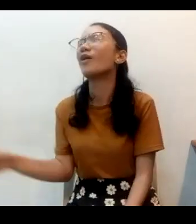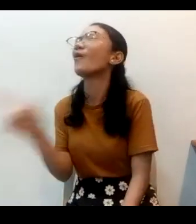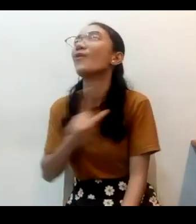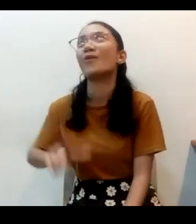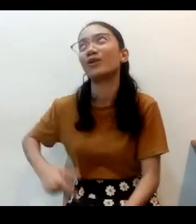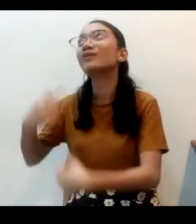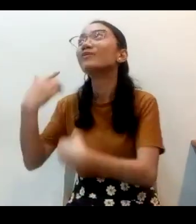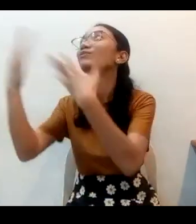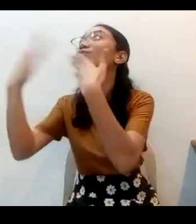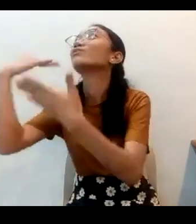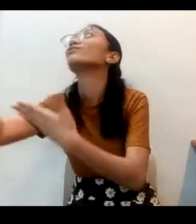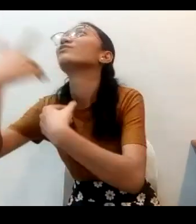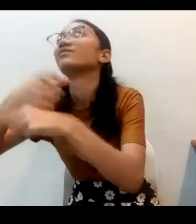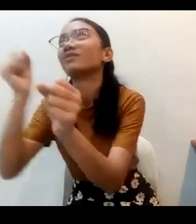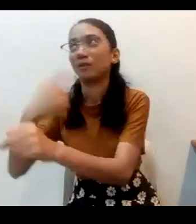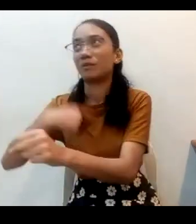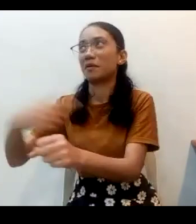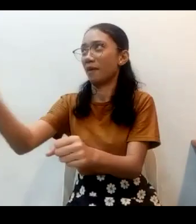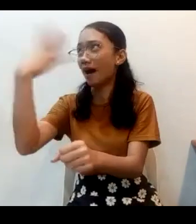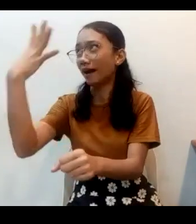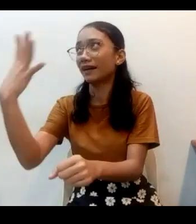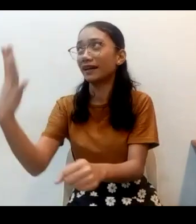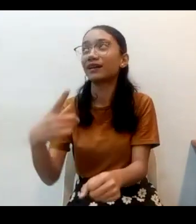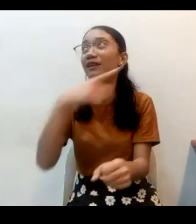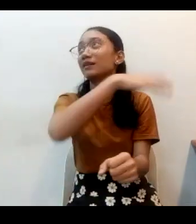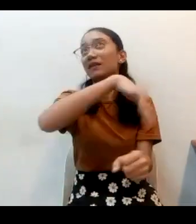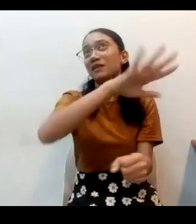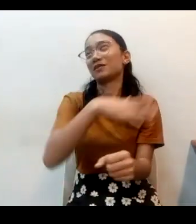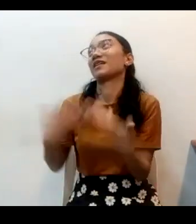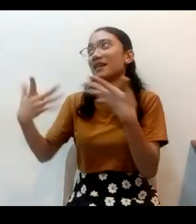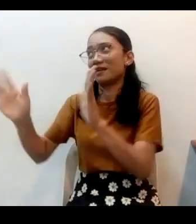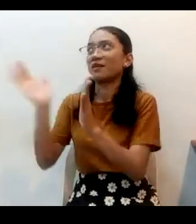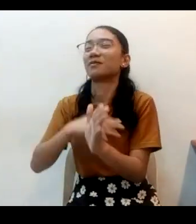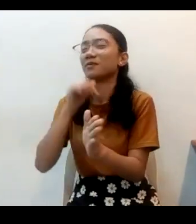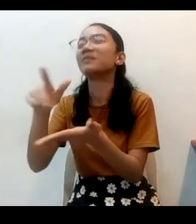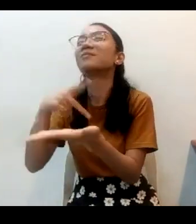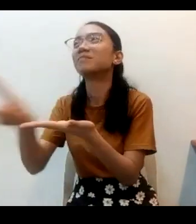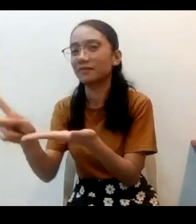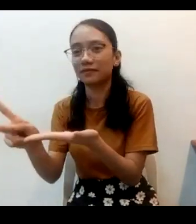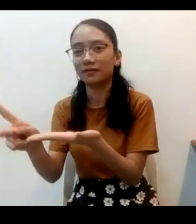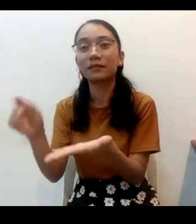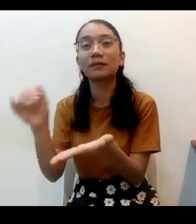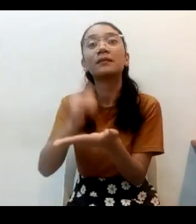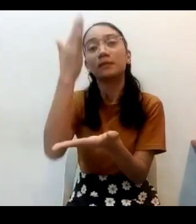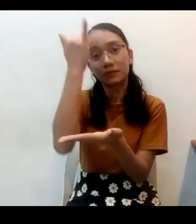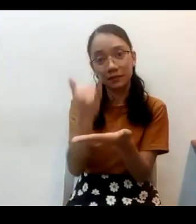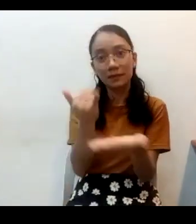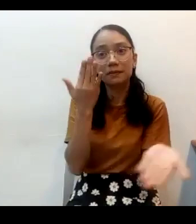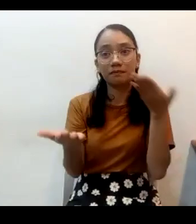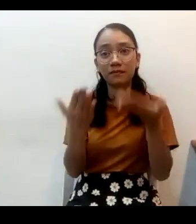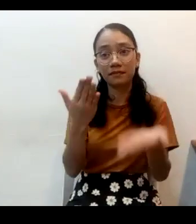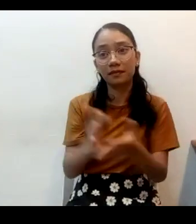talagang sincere po siyang nanalangin. Panginoon, salamat na ginawa mo kung ganito. There must be reason. Kaya meron po talagang dahilan. But if